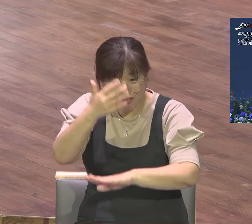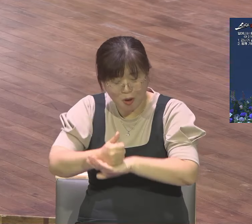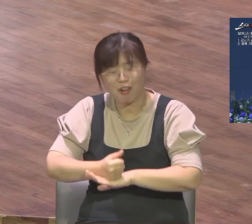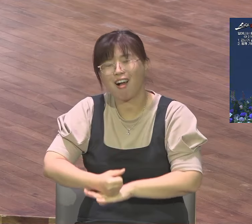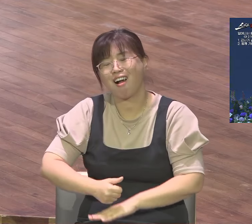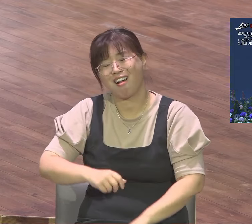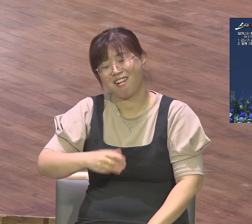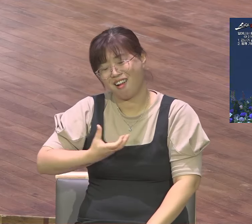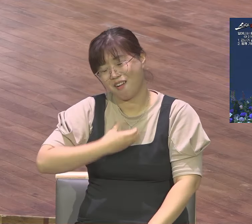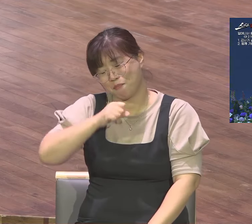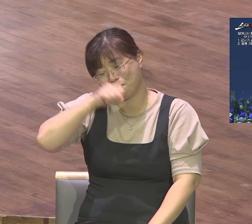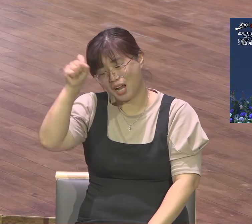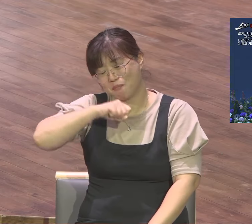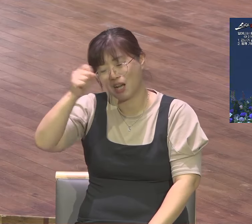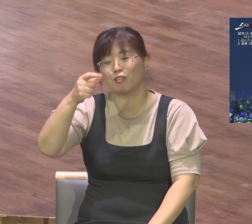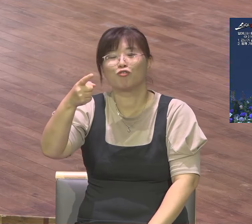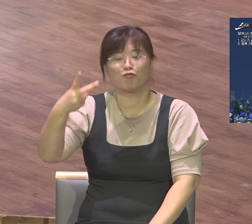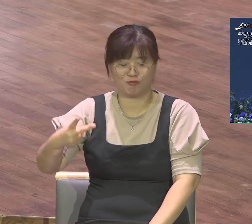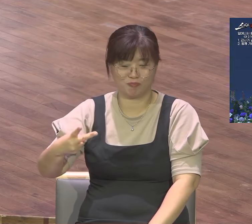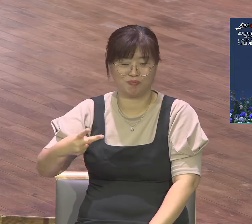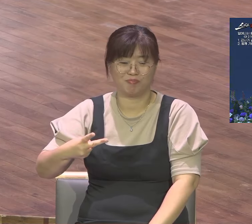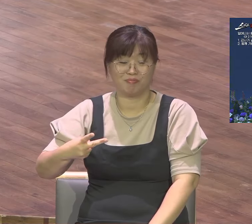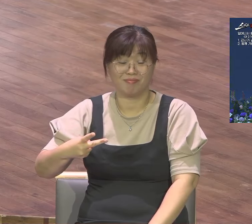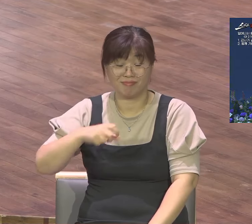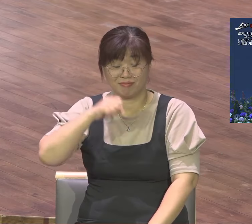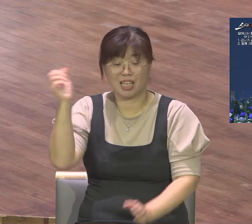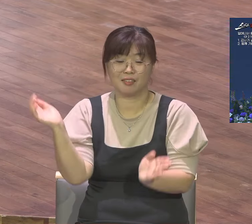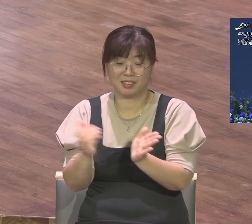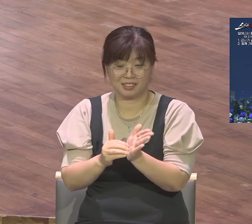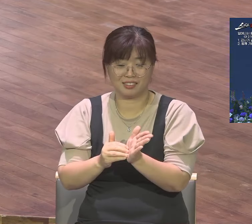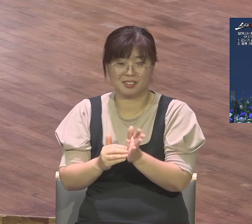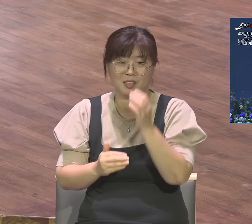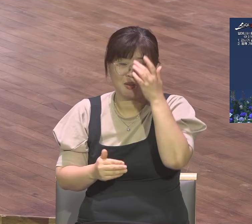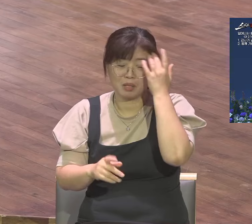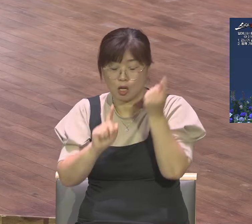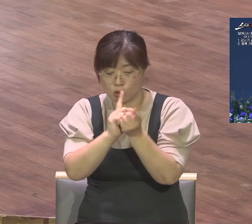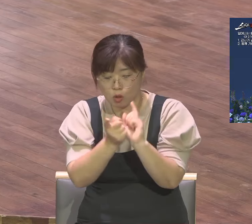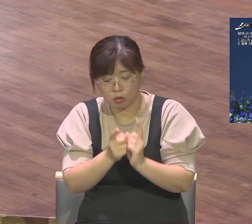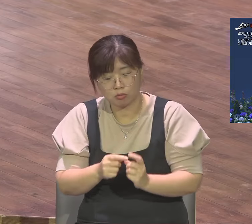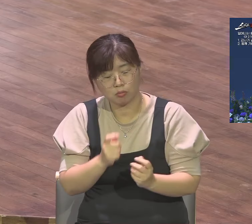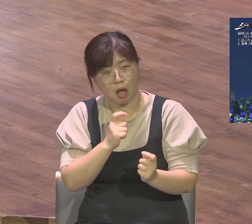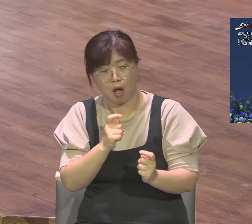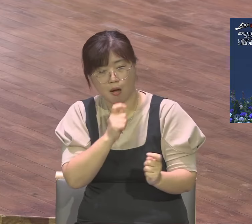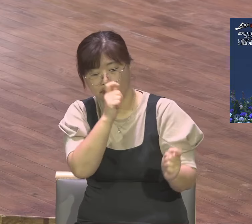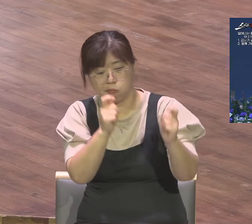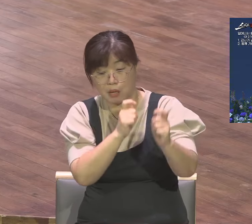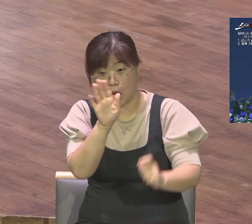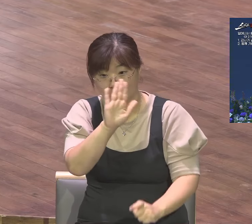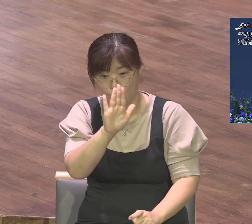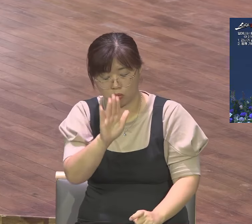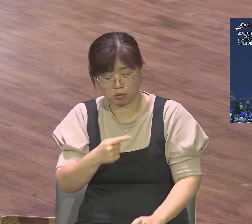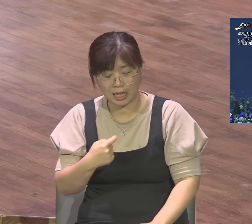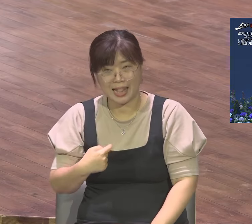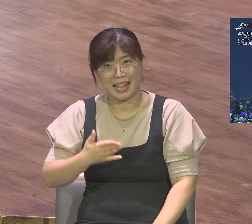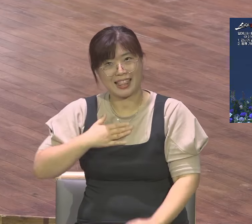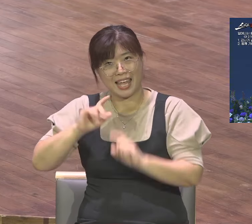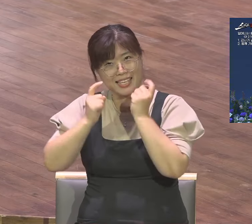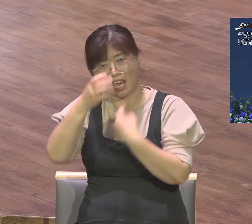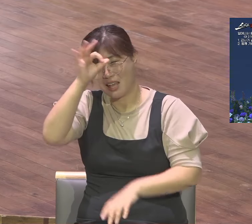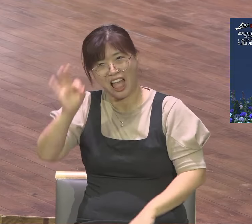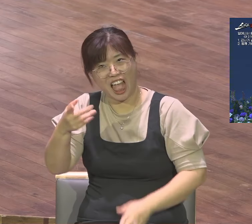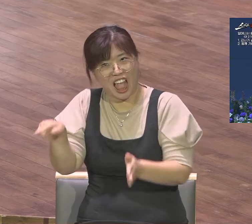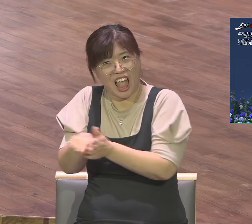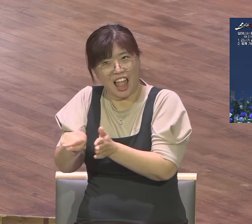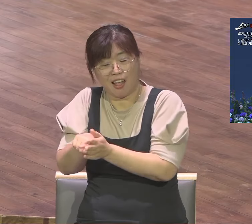사실 소통, 화합, 신뢰. 소통, 화합, 신뢰 이 세 가지는요 생명력